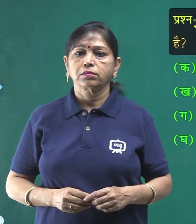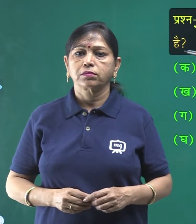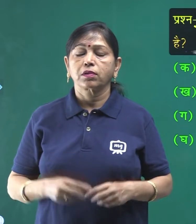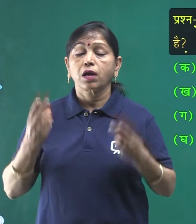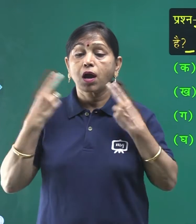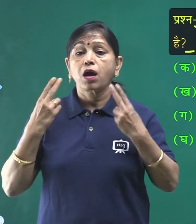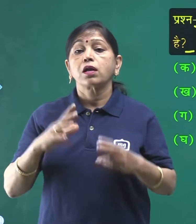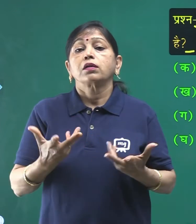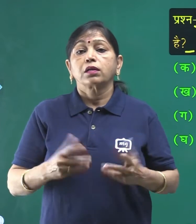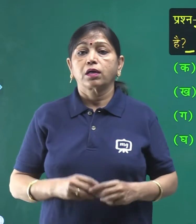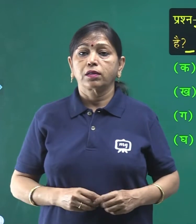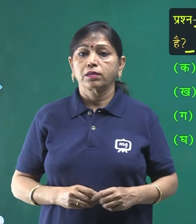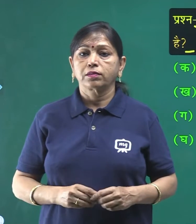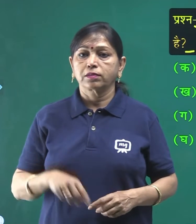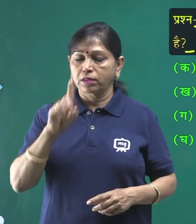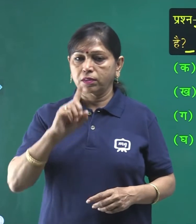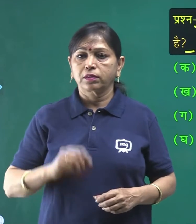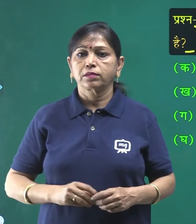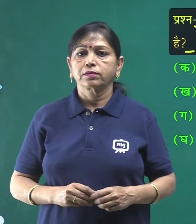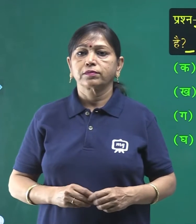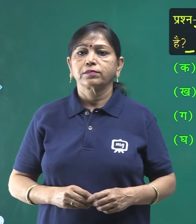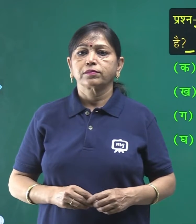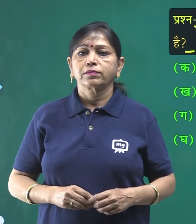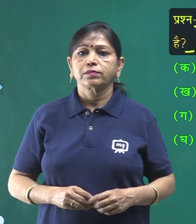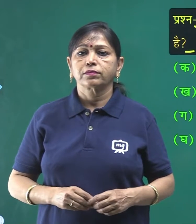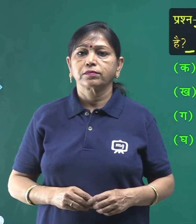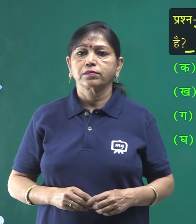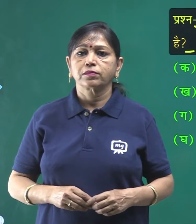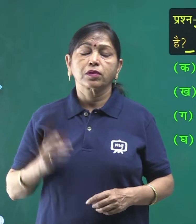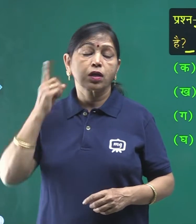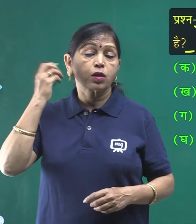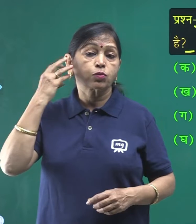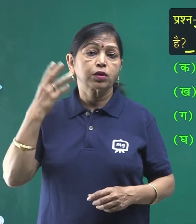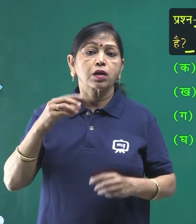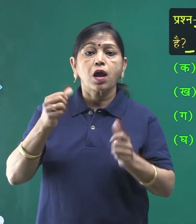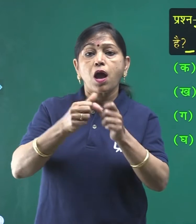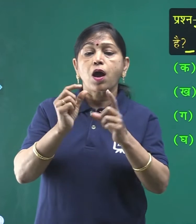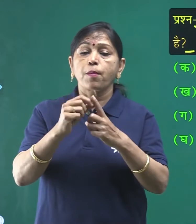कारण क्या है। 1 ध्वनि का अपवर्तन,